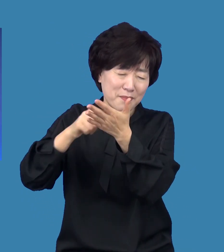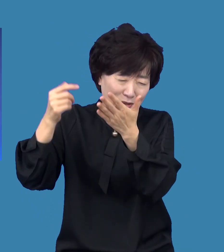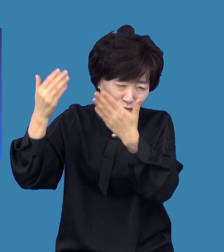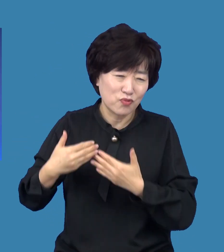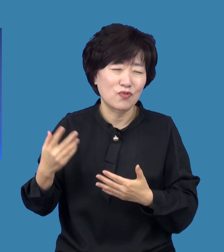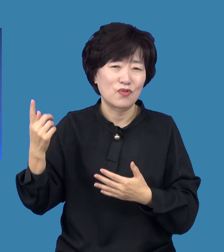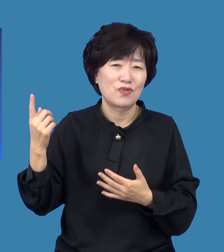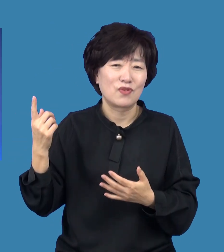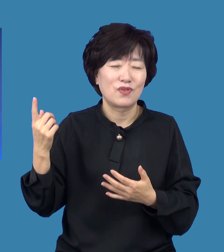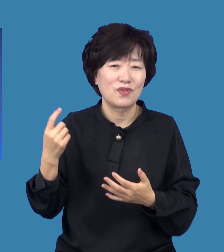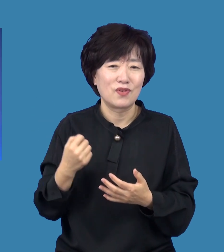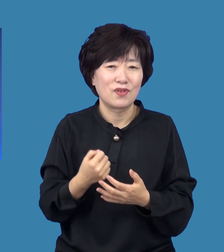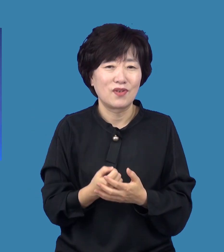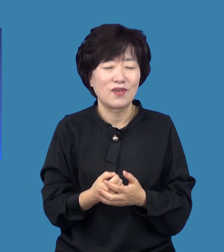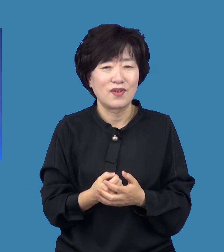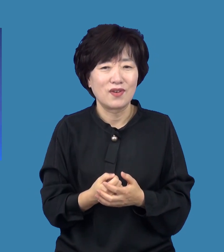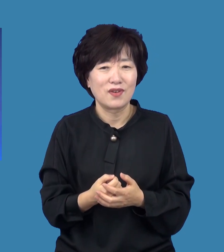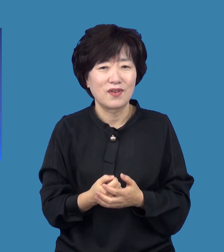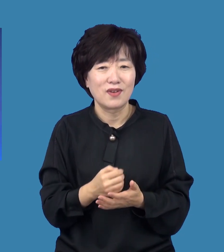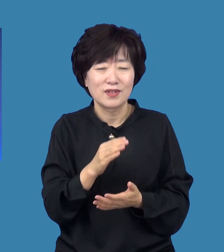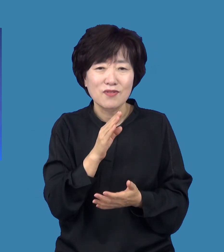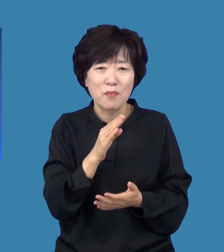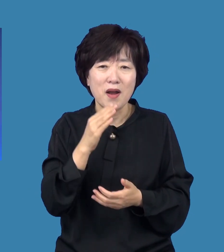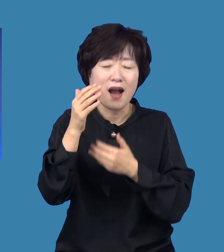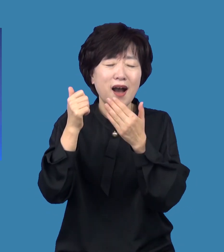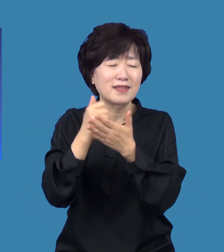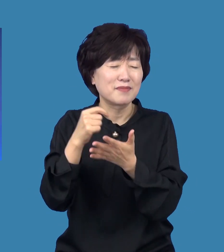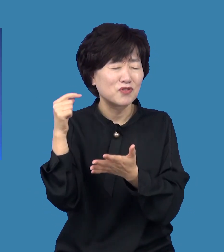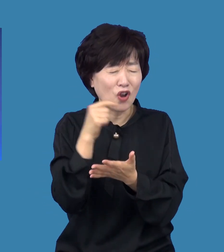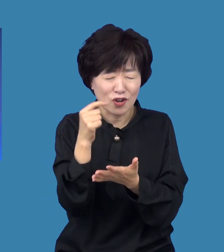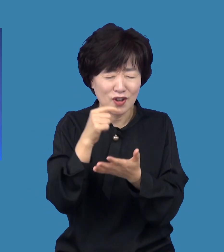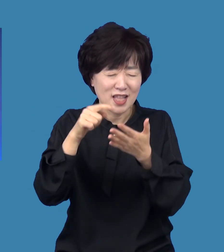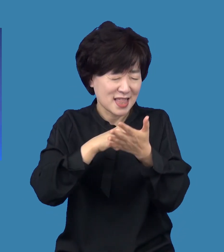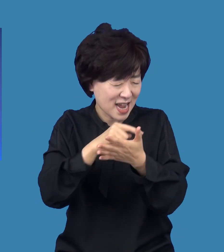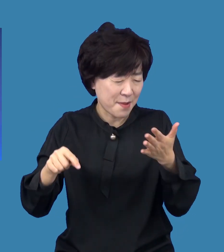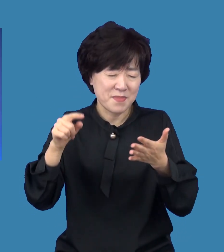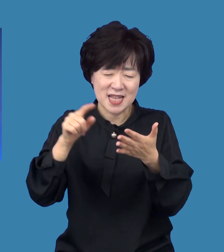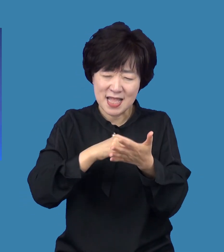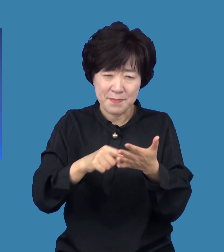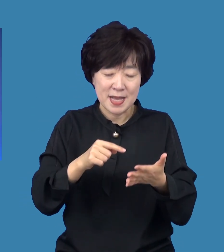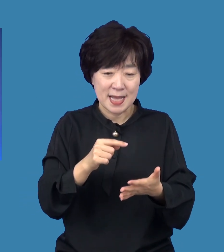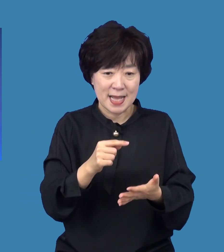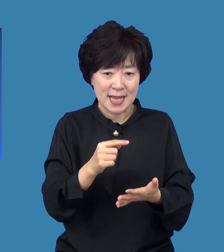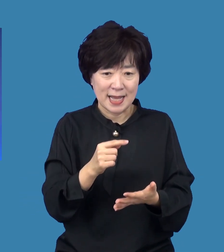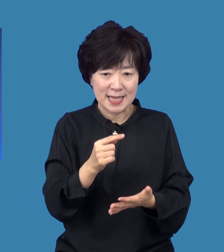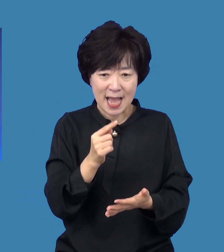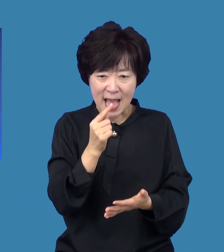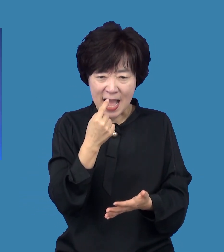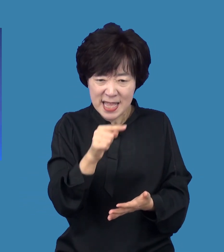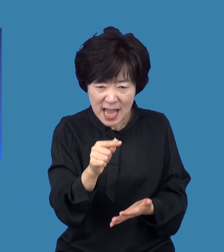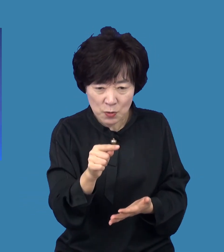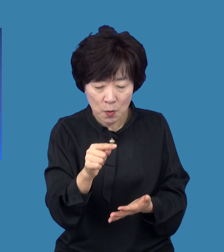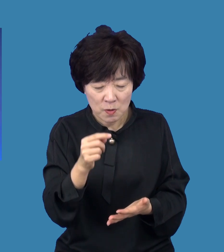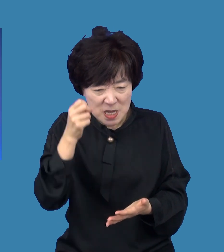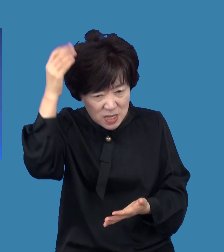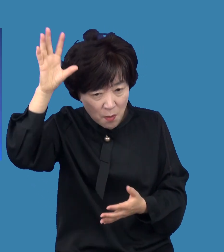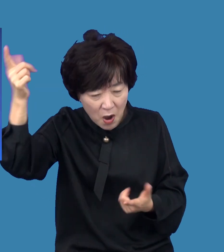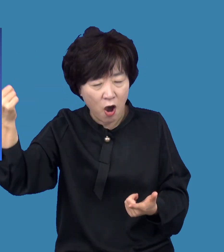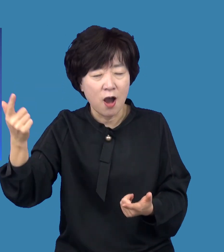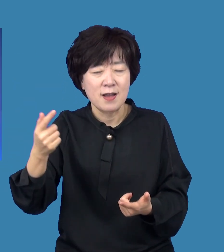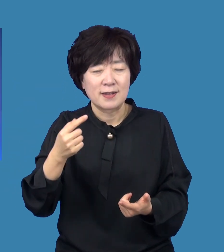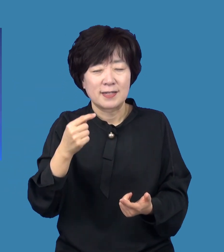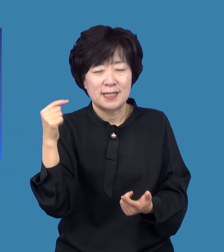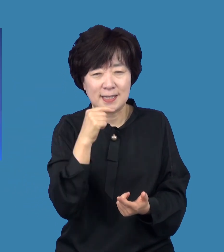하나님께서는 정말 철저하게 갚아주는 분이세요. 단 하나도 놓치지 않는 분이세요. 이제 어떤 것들은 내가